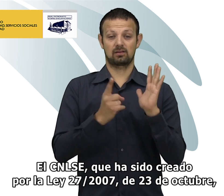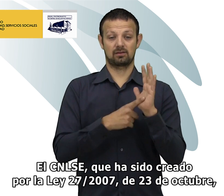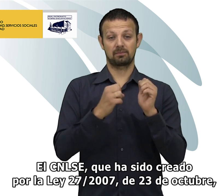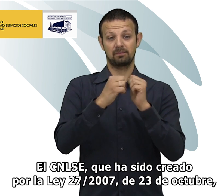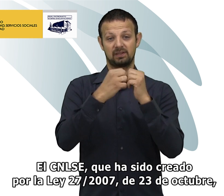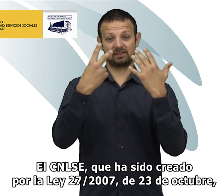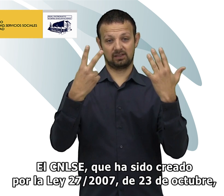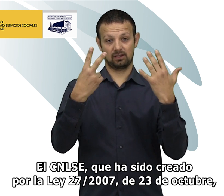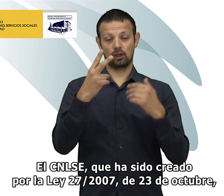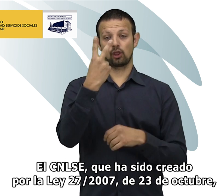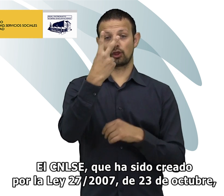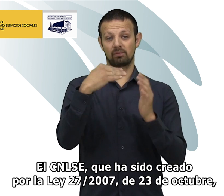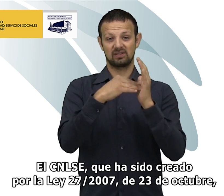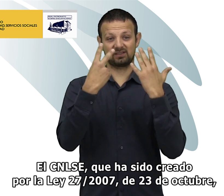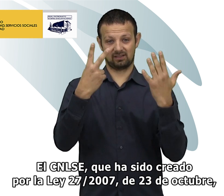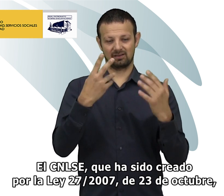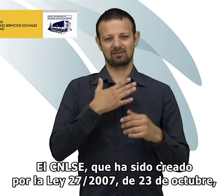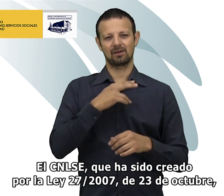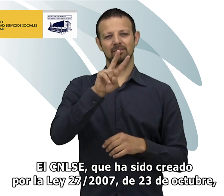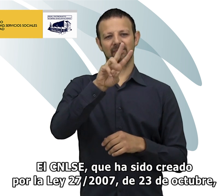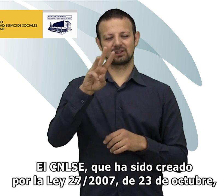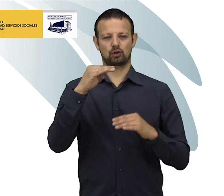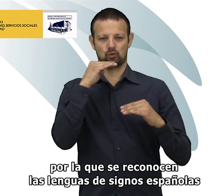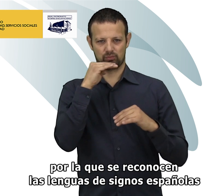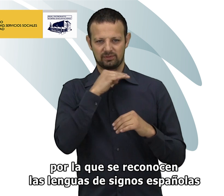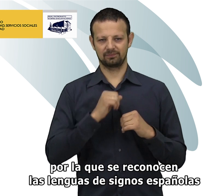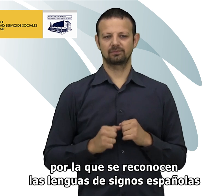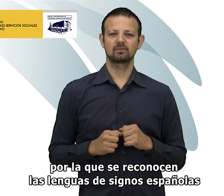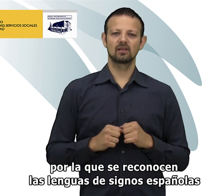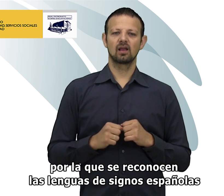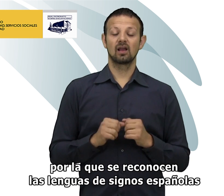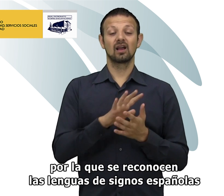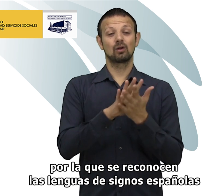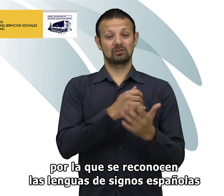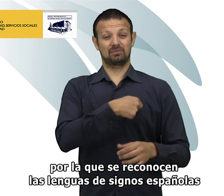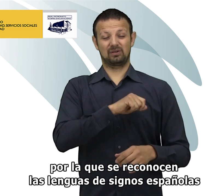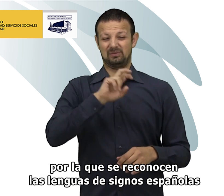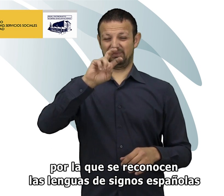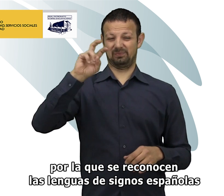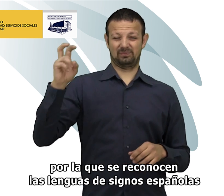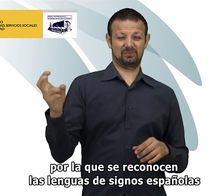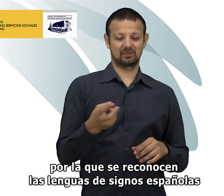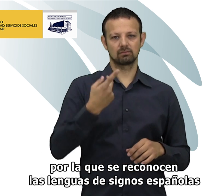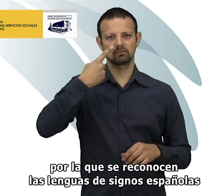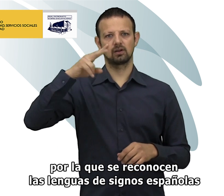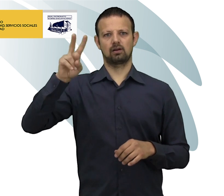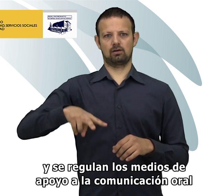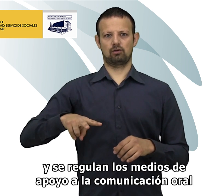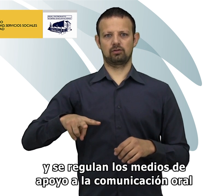El CENELSE, que ha sido creado por la Ley 27/2007 de 23 de octubre, por la que se reconocen las lenguas de